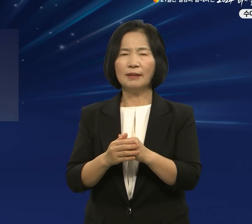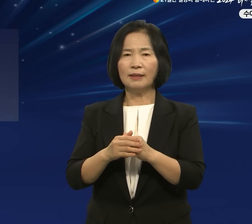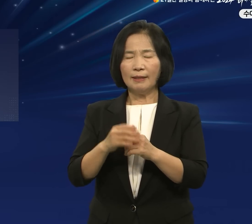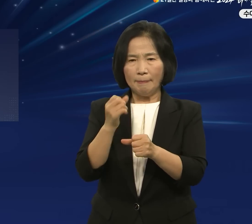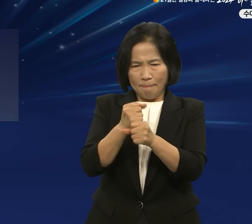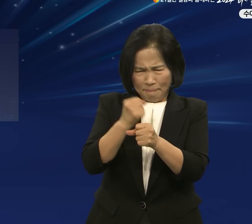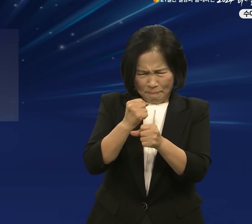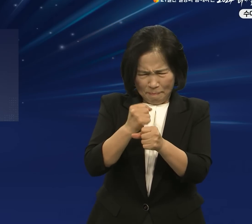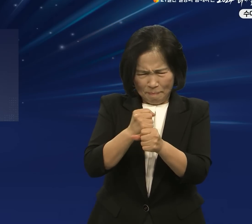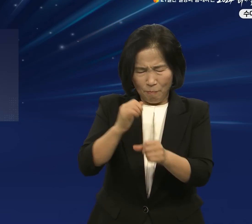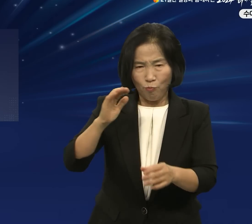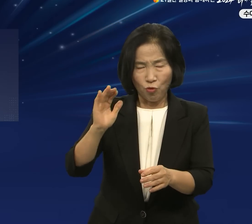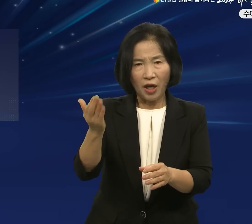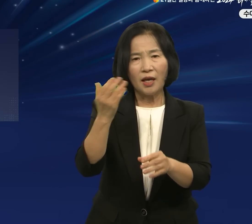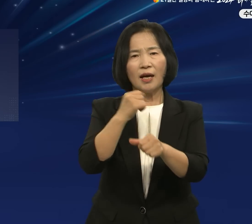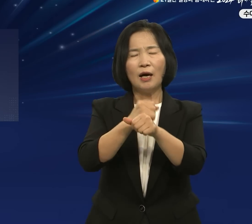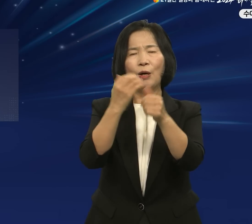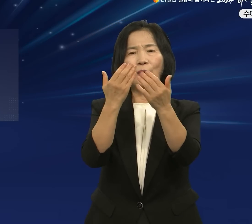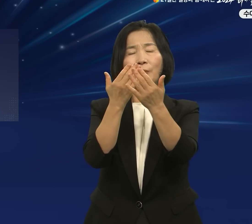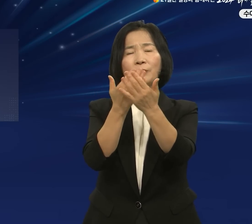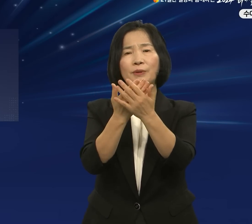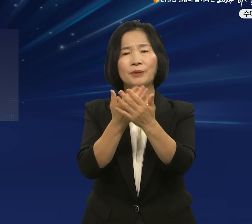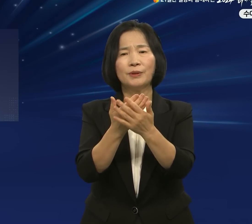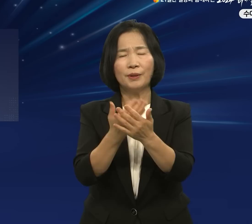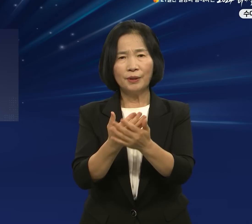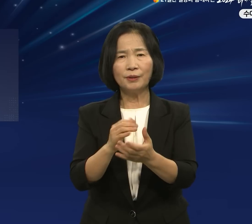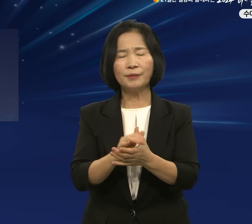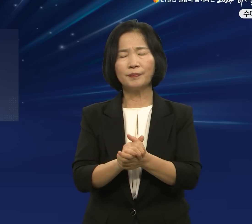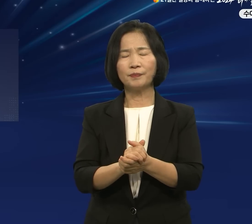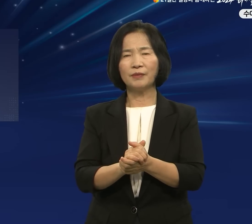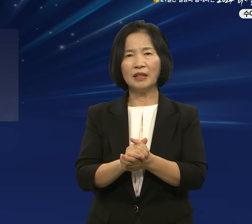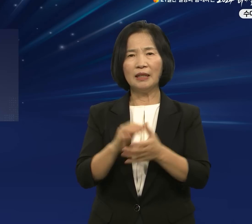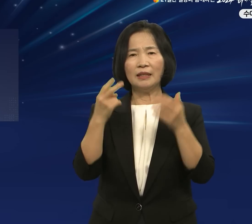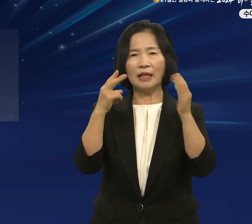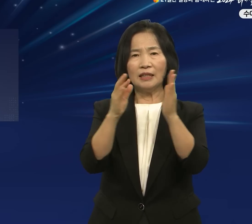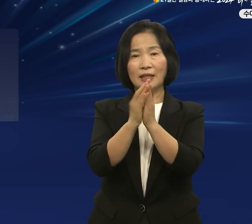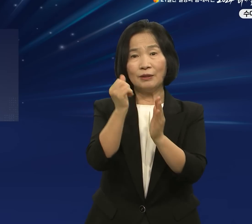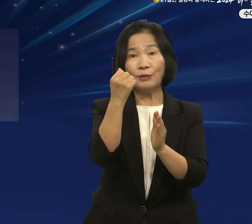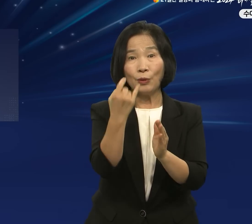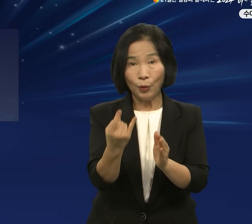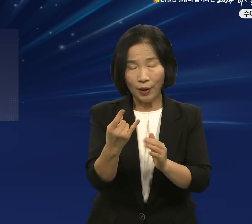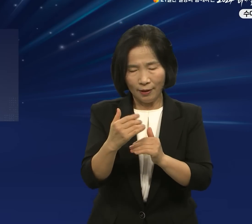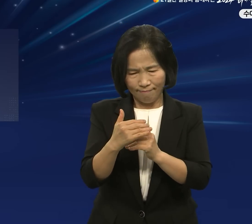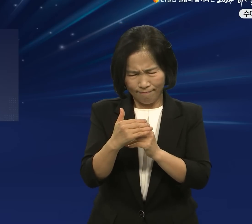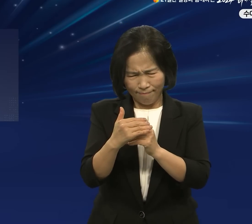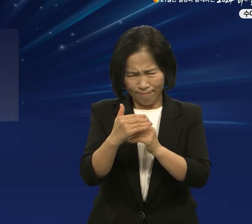하여 주옵소서. 그런 다니엘 기도회가 되게 하여